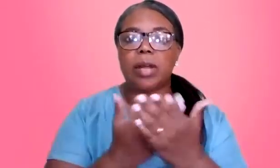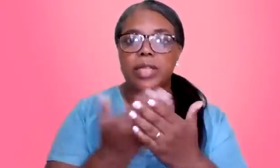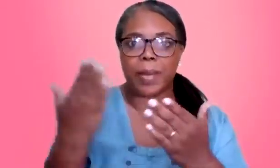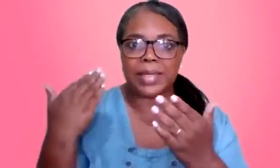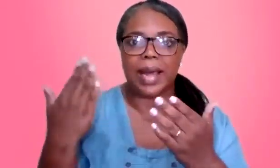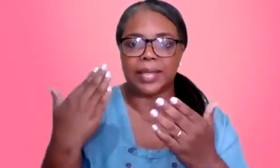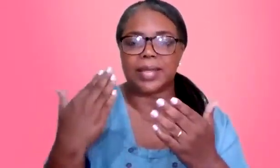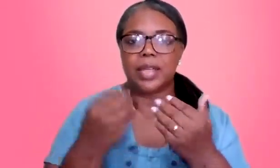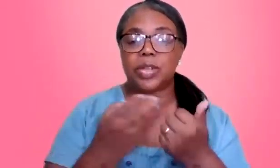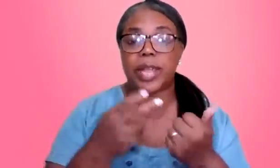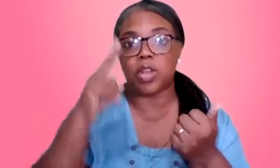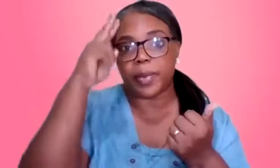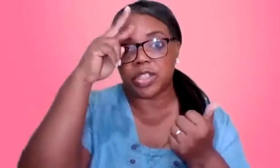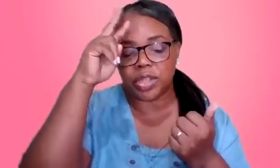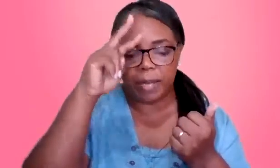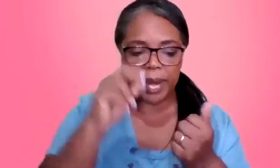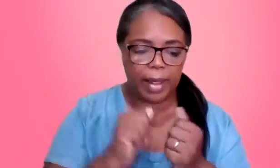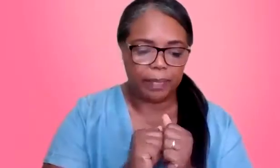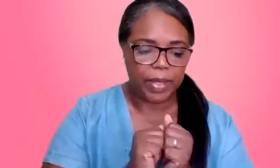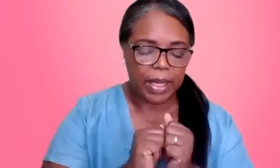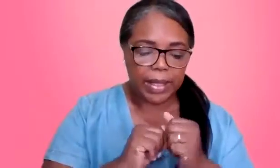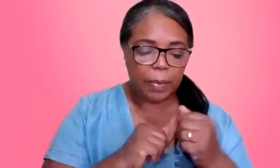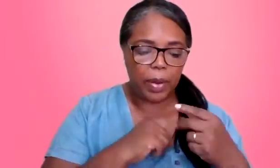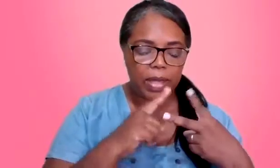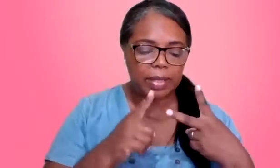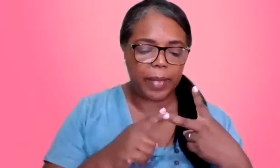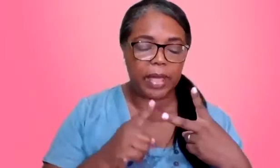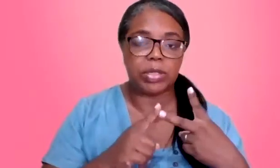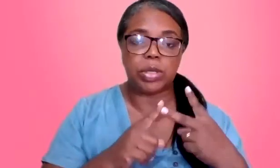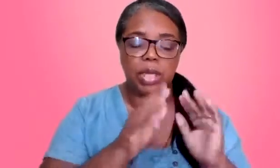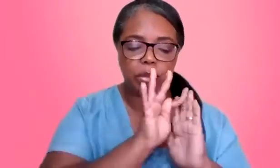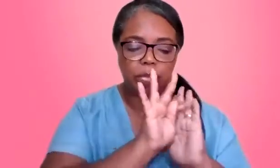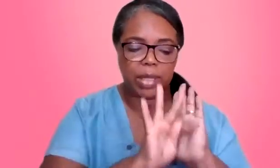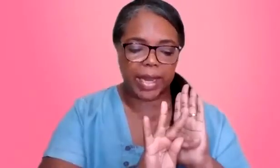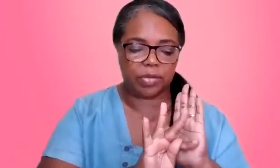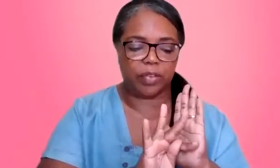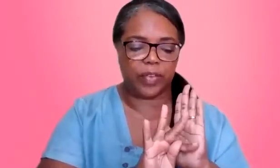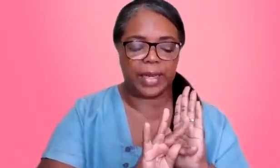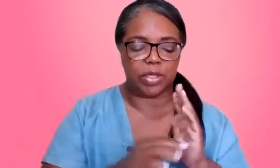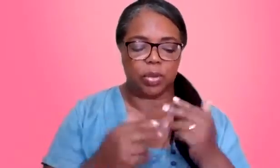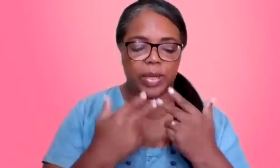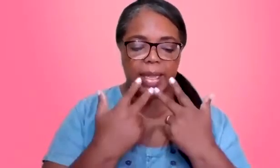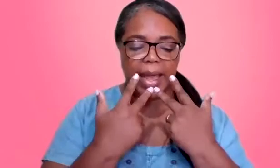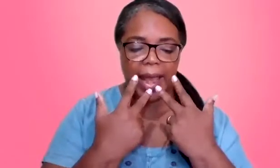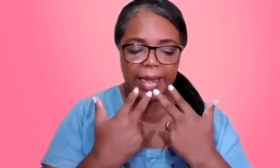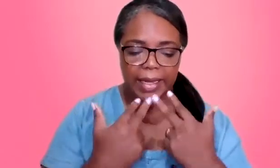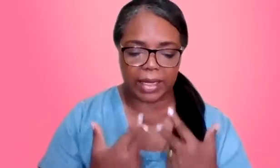aulas passadas. Isso aqui é só para a gente lembrar. Depois também nós estudamos um texto que fala sobre a